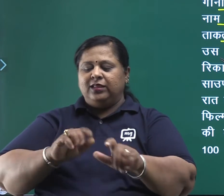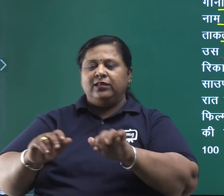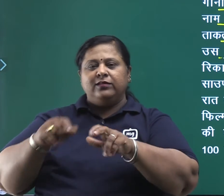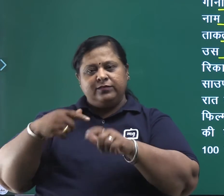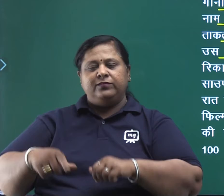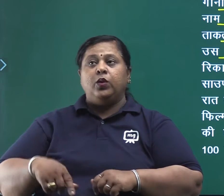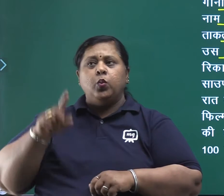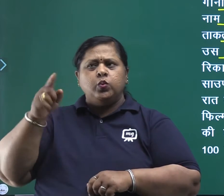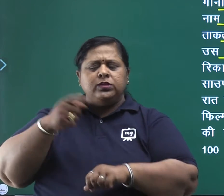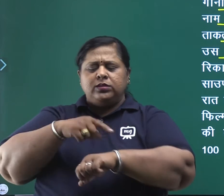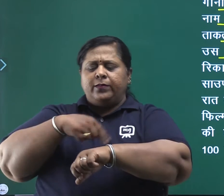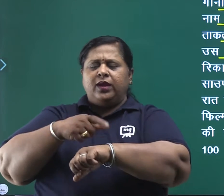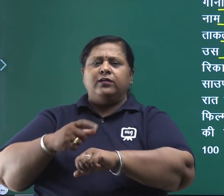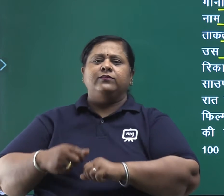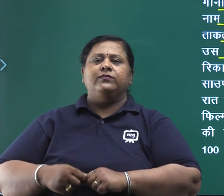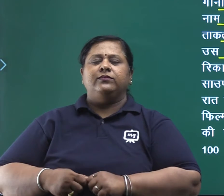उस समय